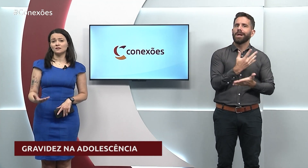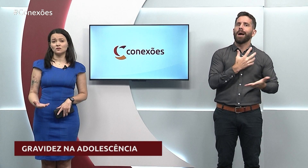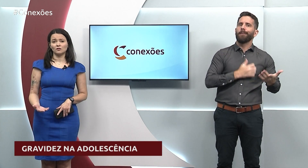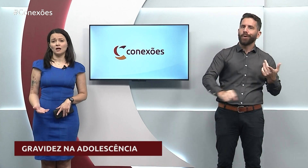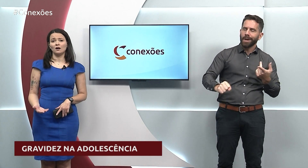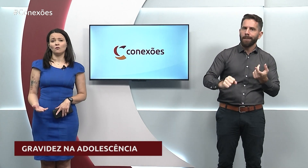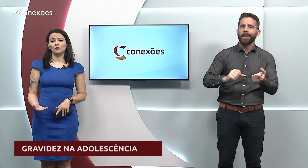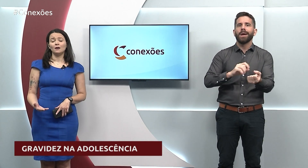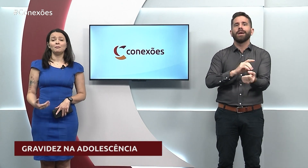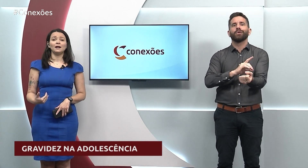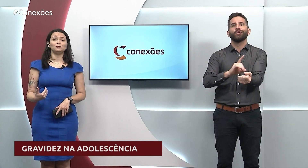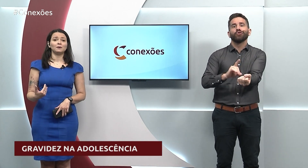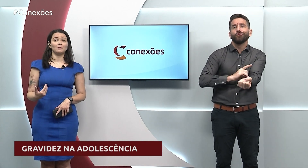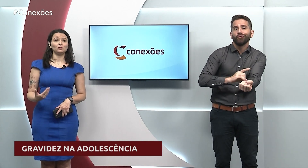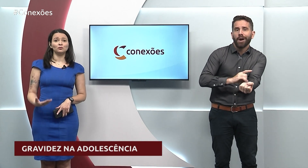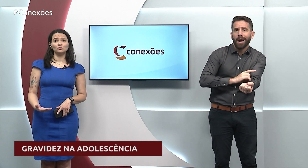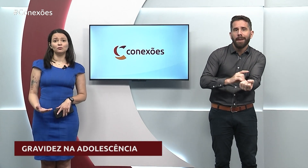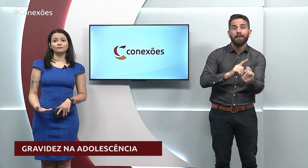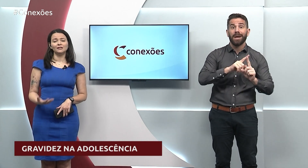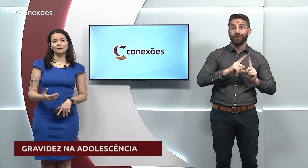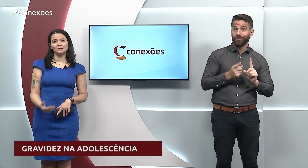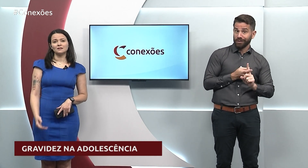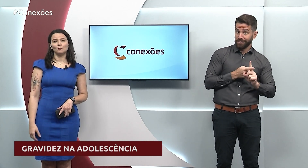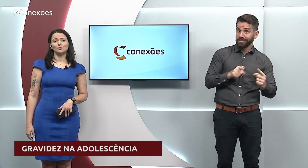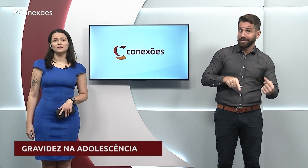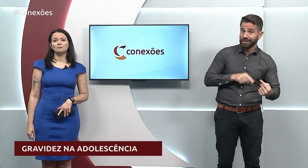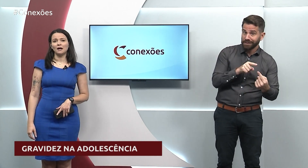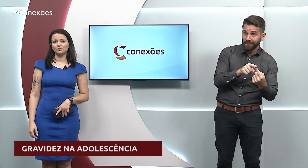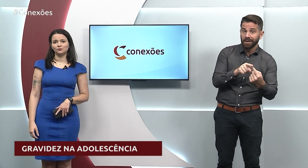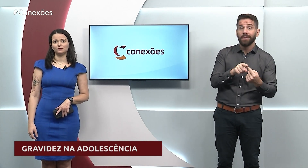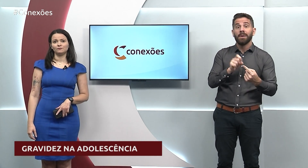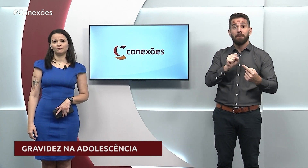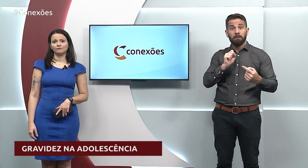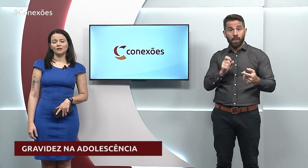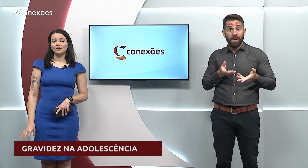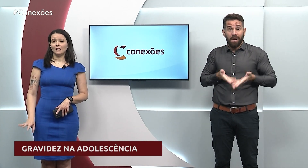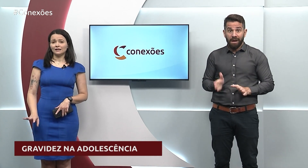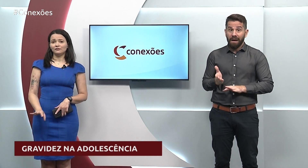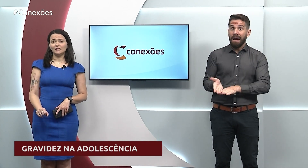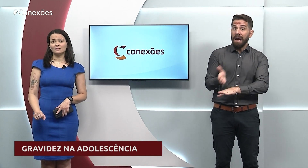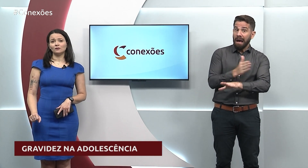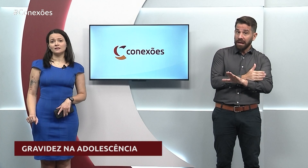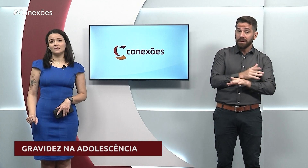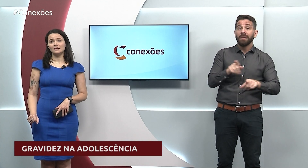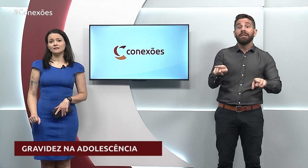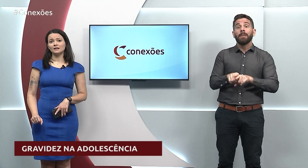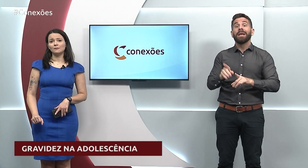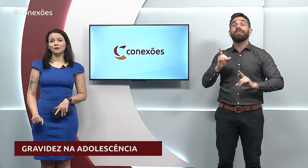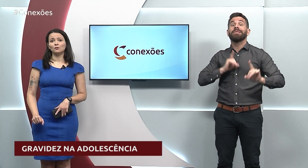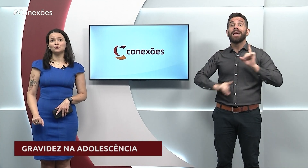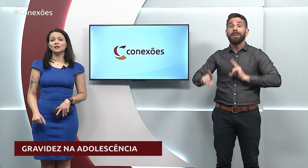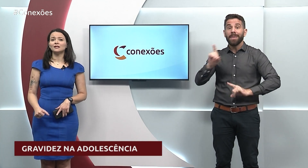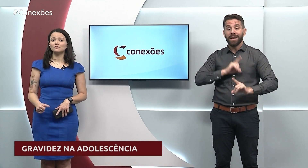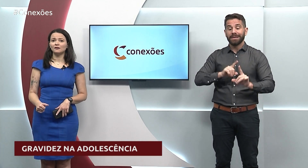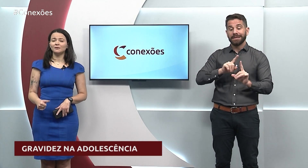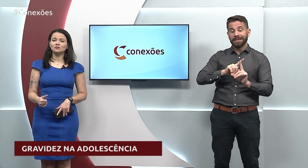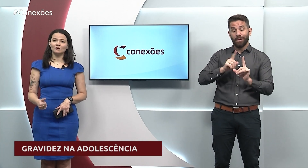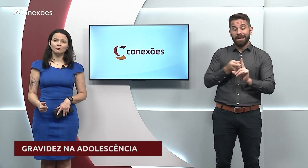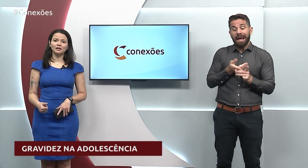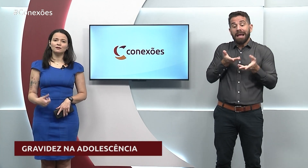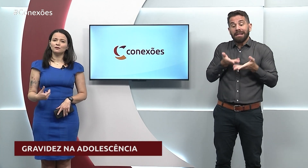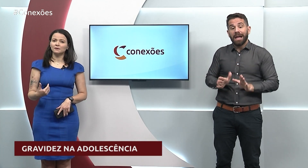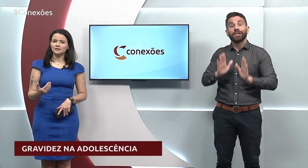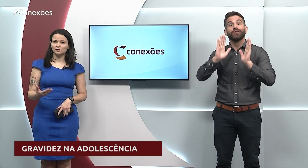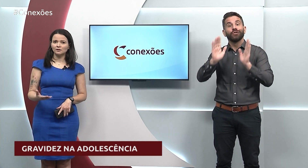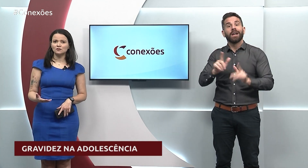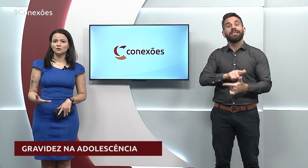diabetes gestacional, parto prematuro e depressão pós-parto. A gravidez na adolescência repercute negativamente